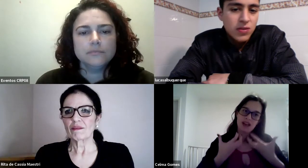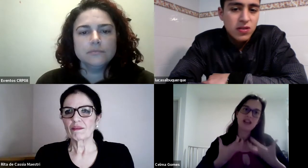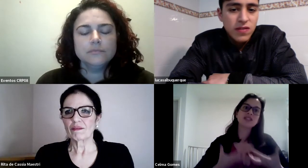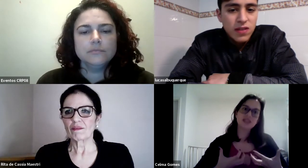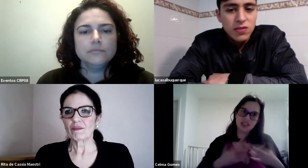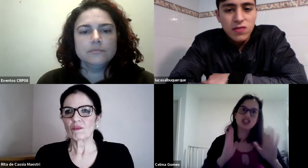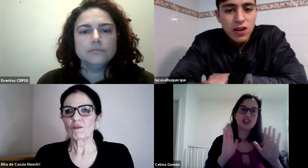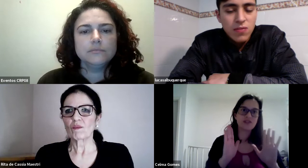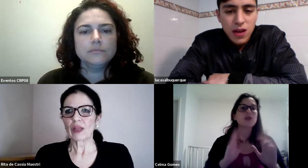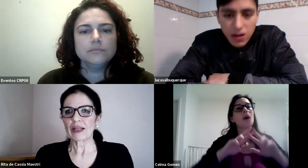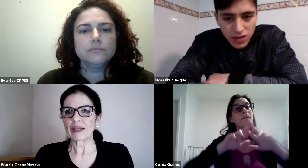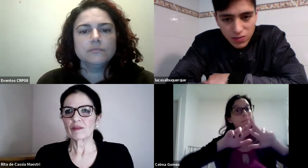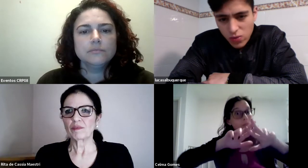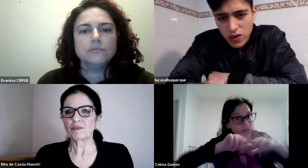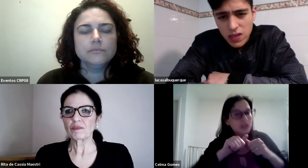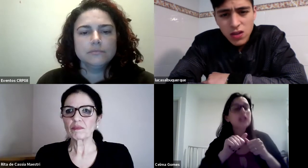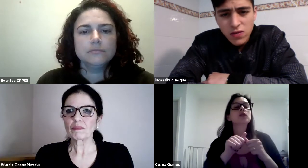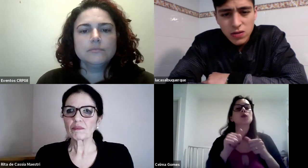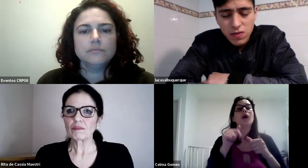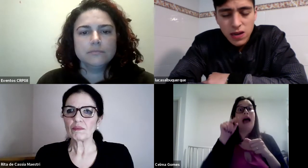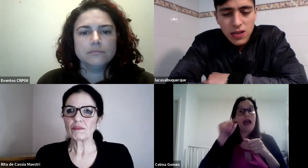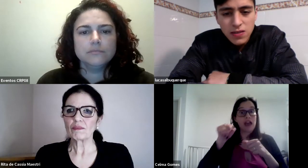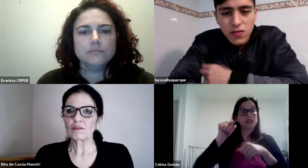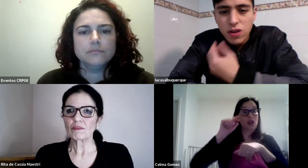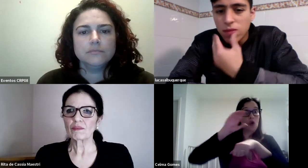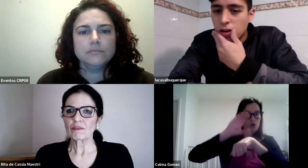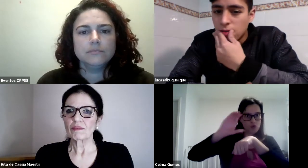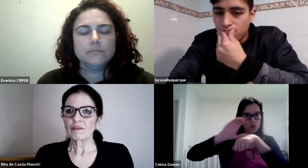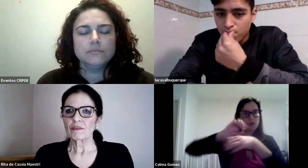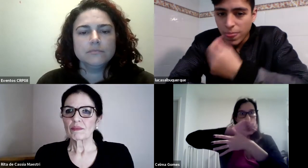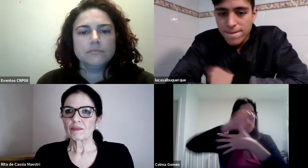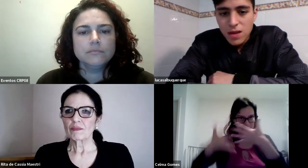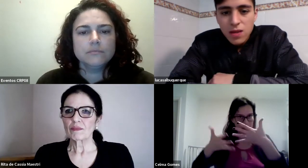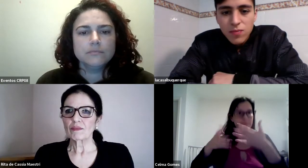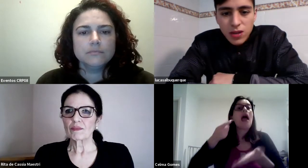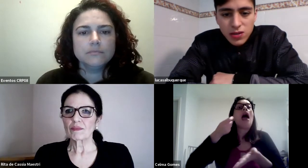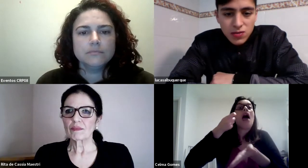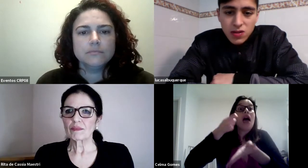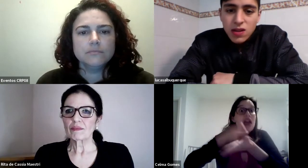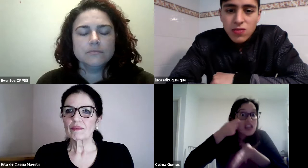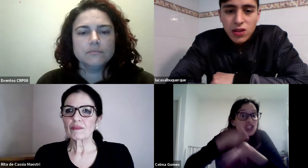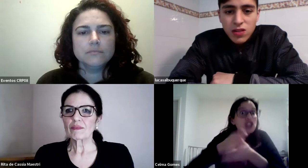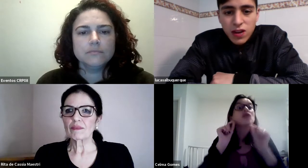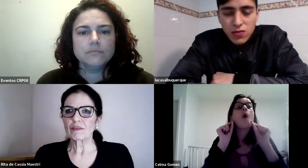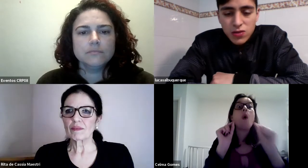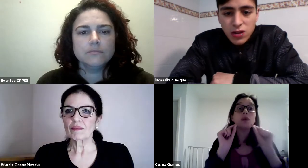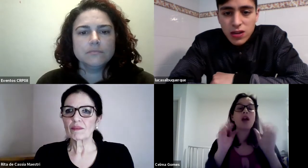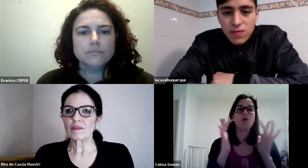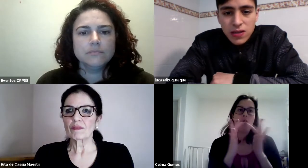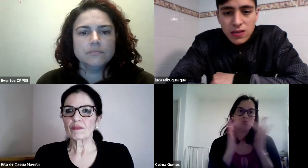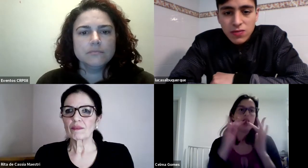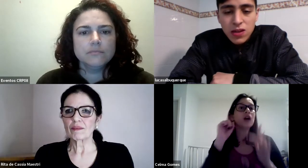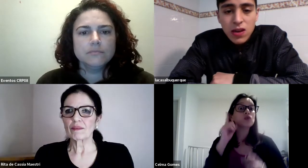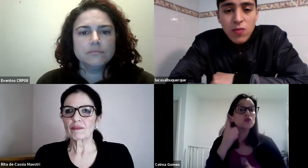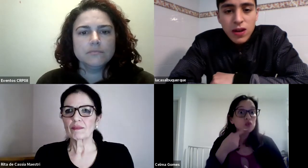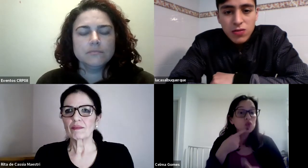A pessoa que vai ficar usando vocabulário é um pouco cansativo se comunicar dessa forma. Por isso, quando a gente fala em curso de